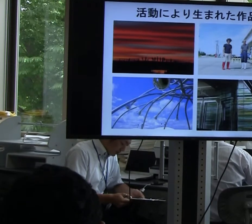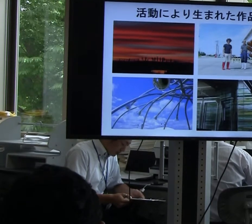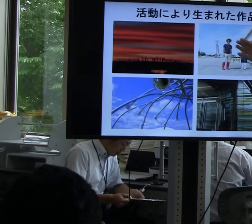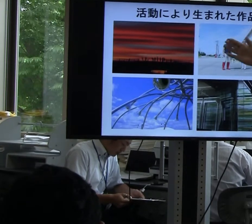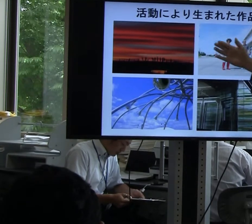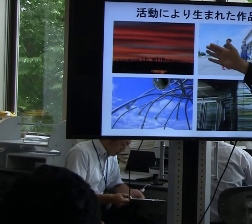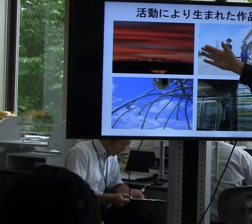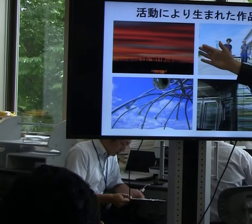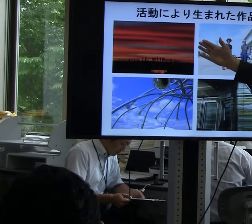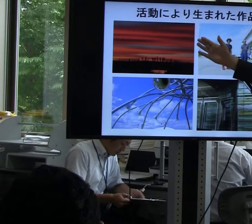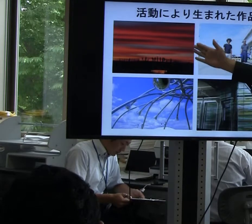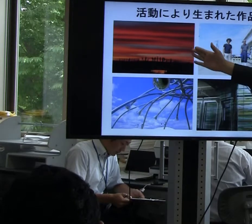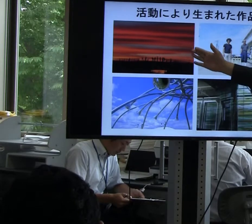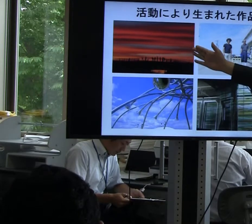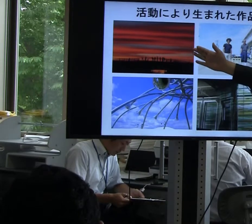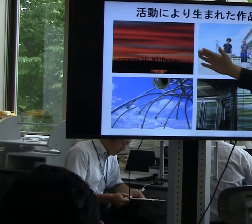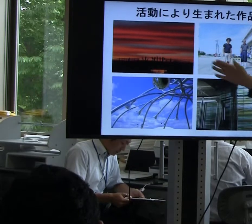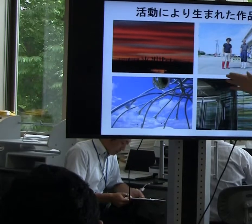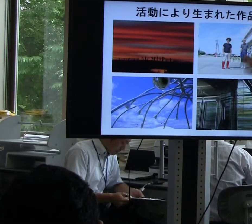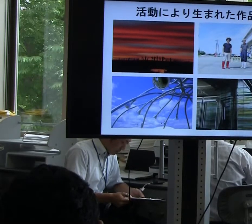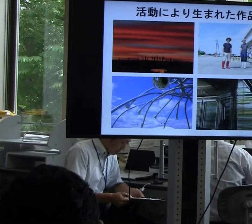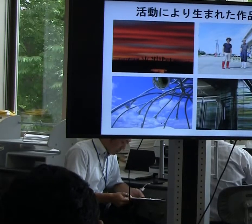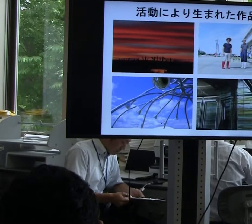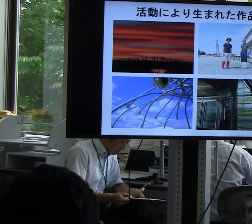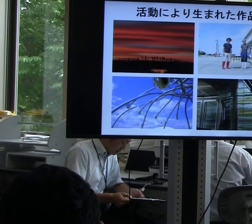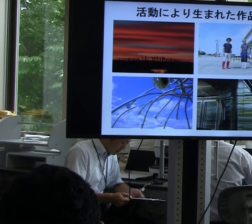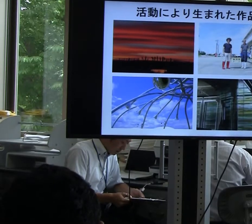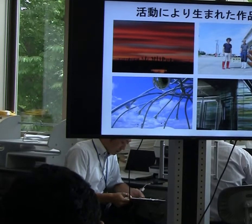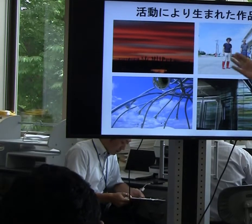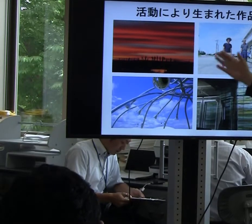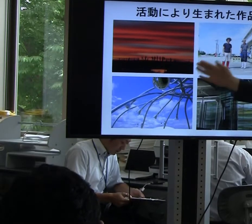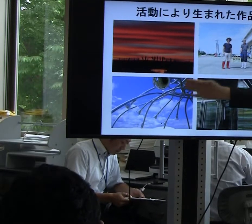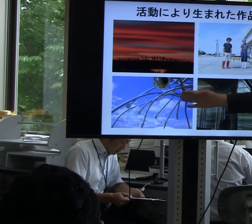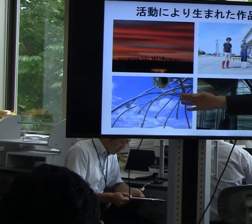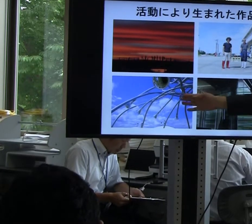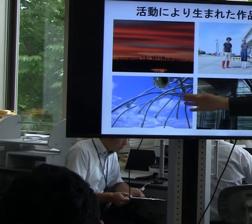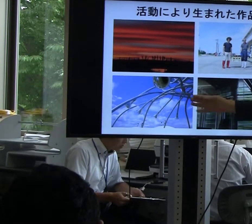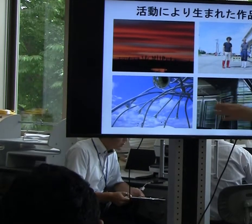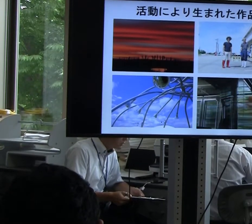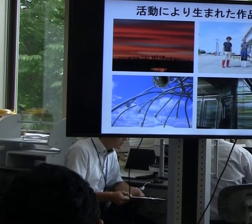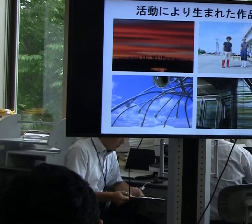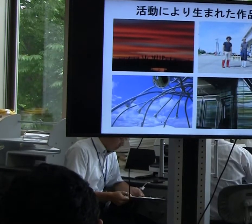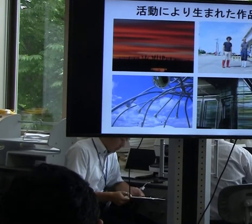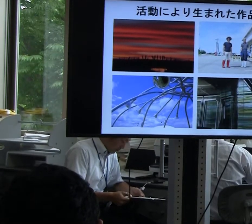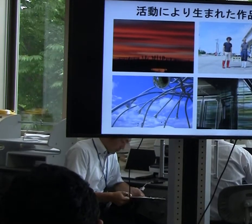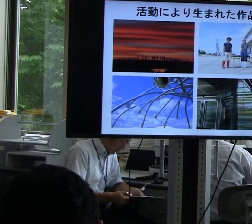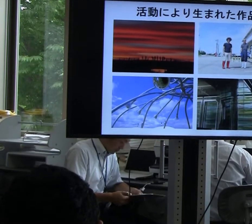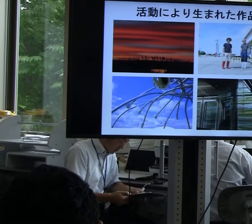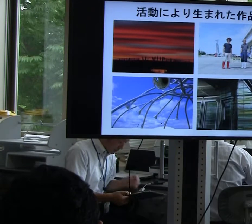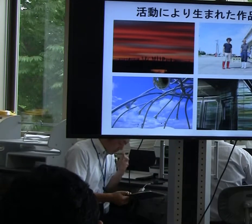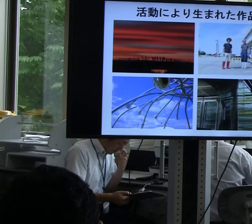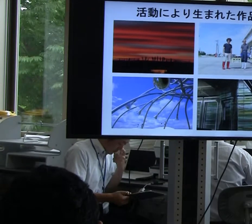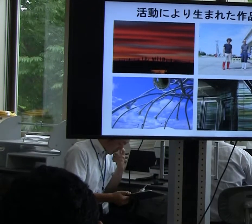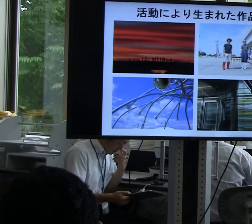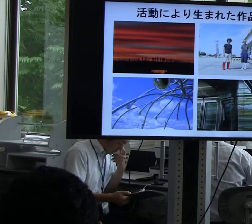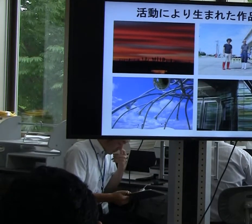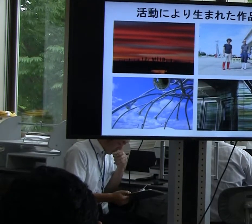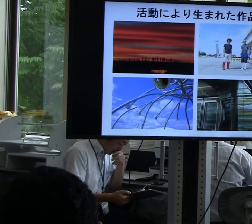例えばこれは夕焼けの写真であったり、旅行の写真であったり、美術館の写真であったり、いろんな施設の写真ということ